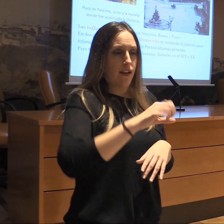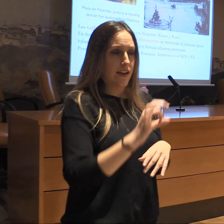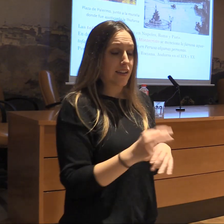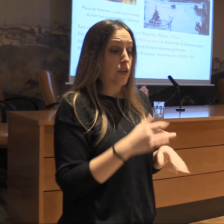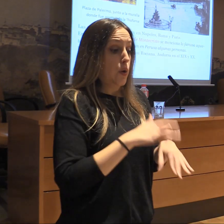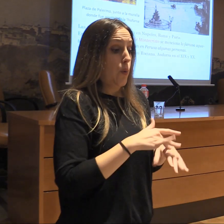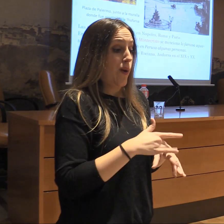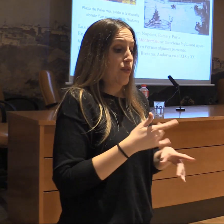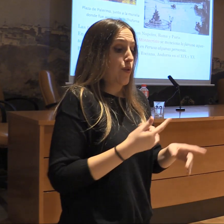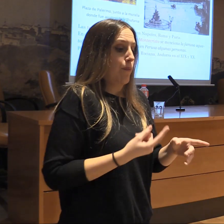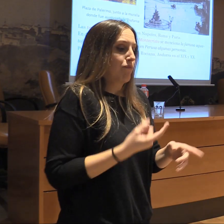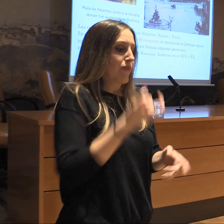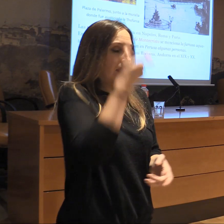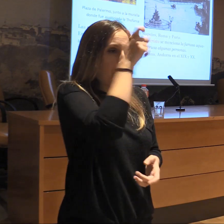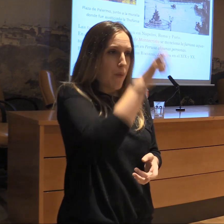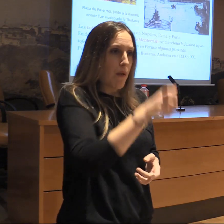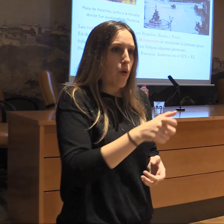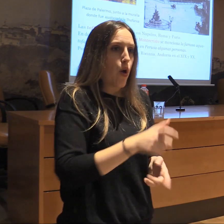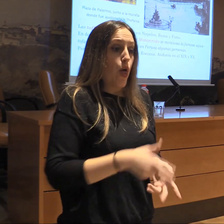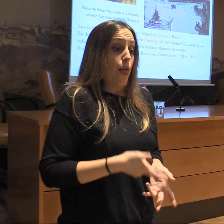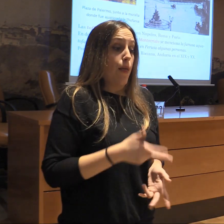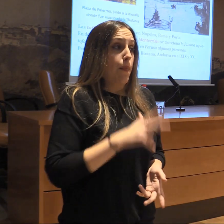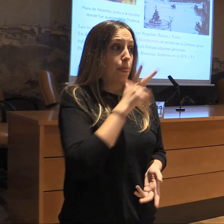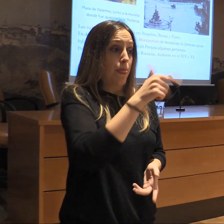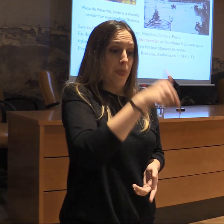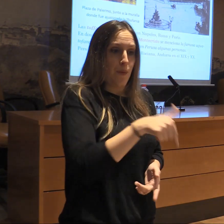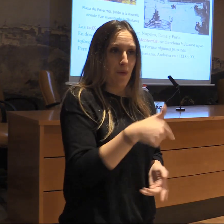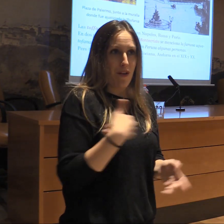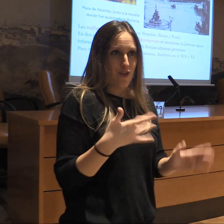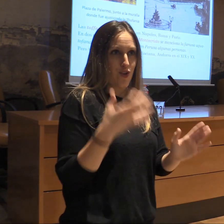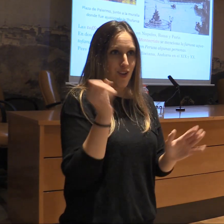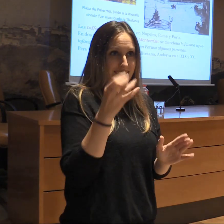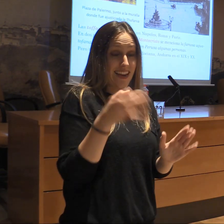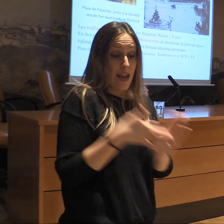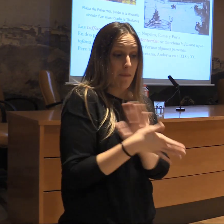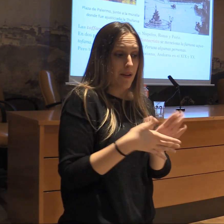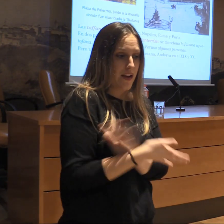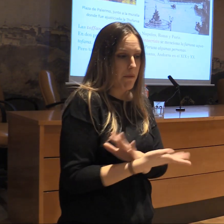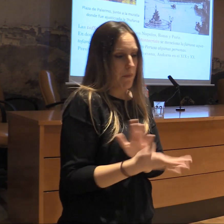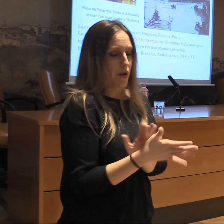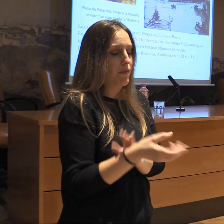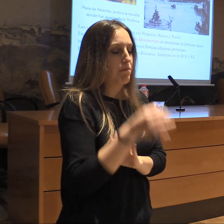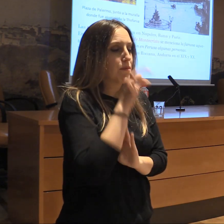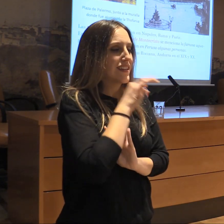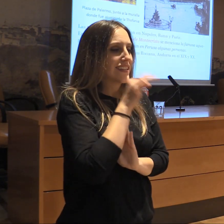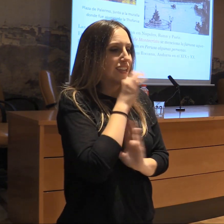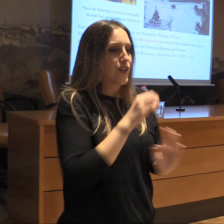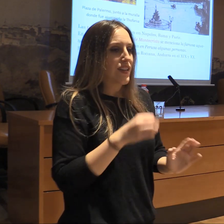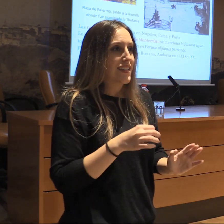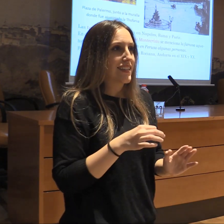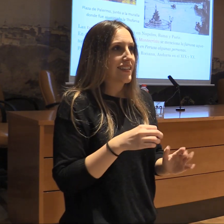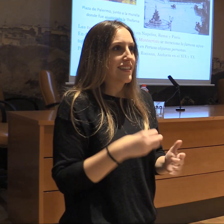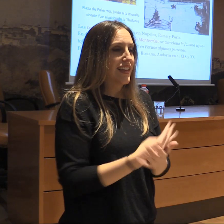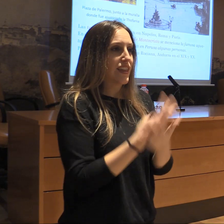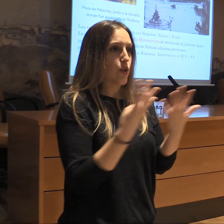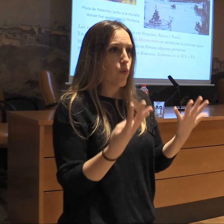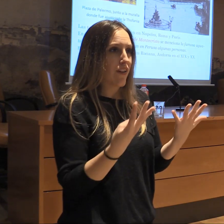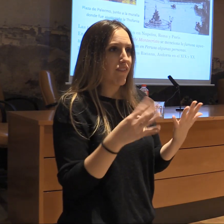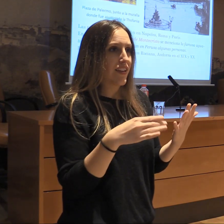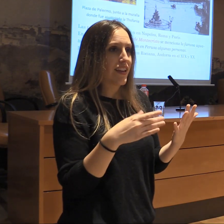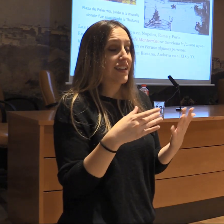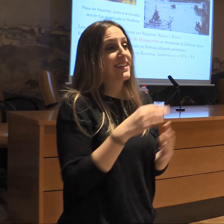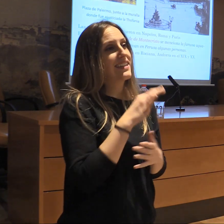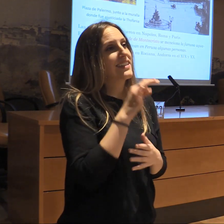de Huelva, en Rociana, en algunos pueblos de Andorra, a finales del siglo XIX y a comienzos del siglo XX. La